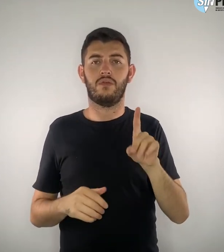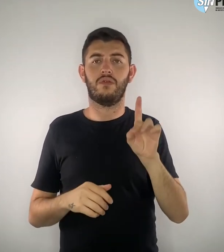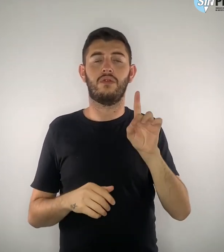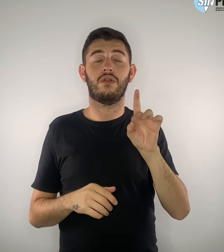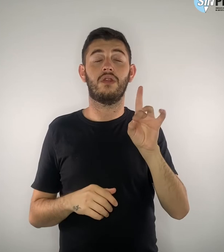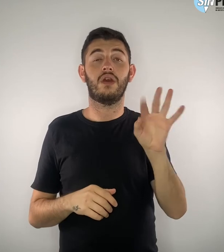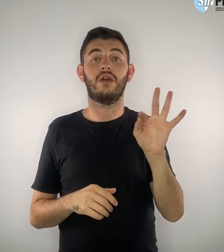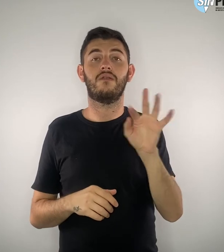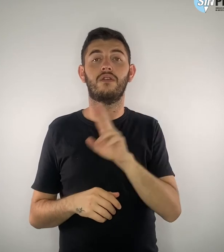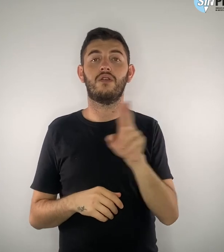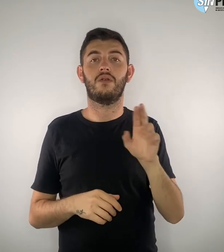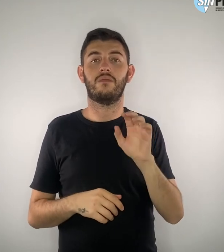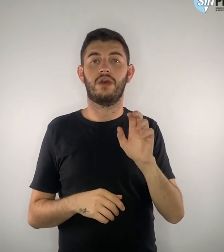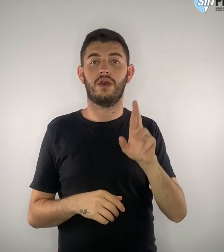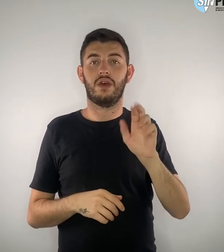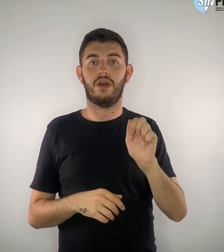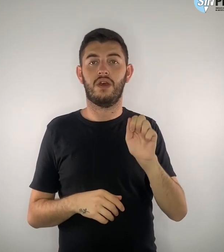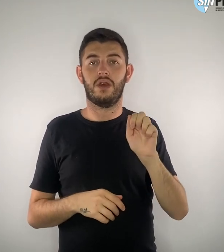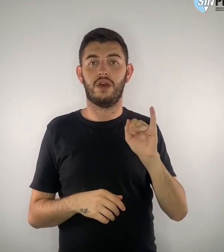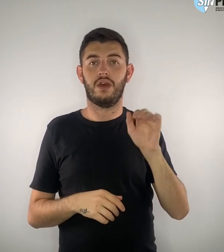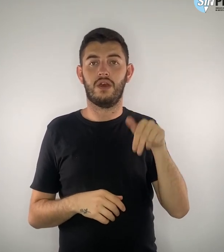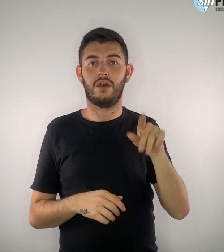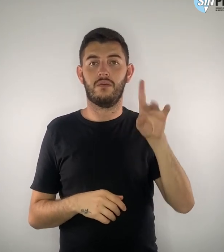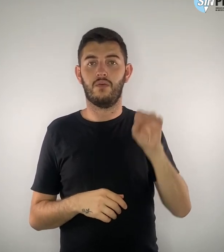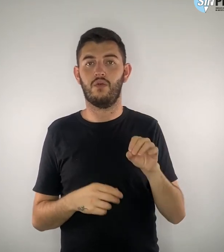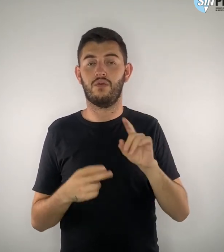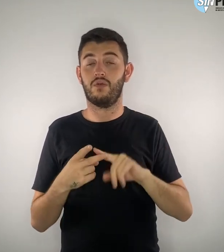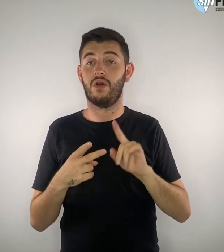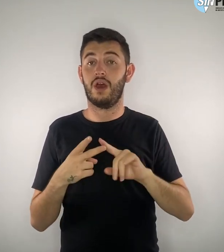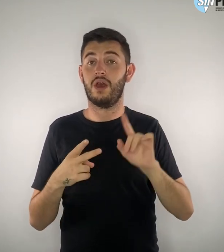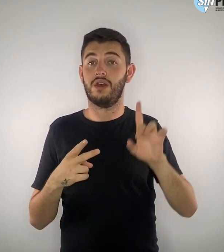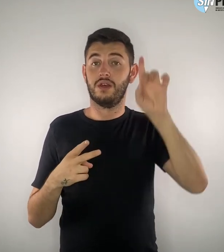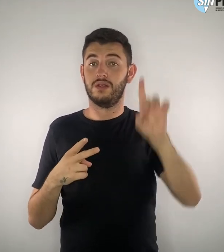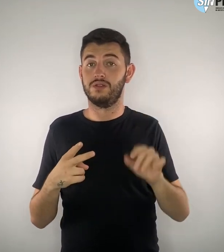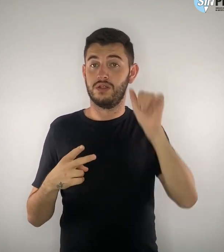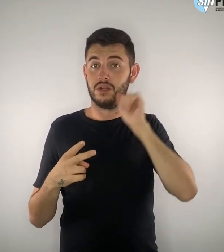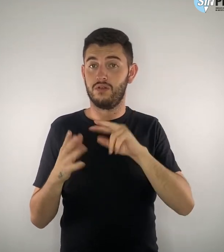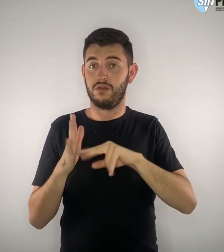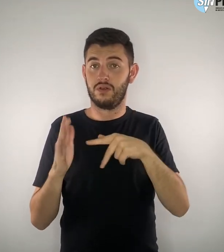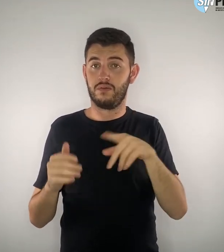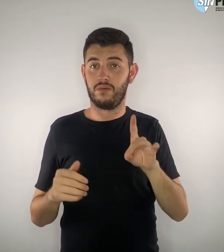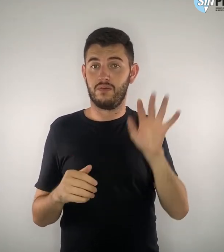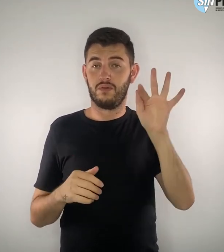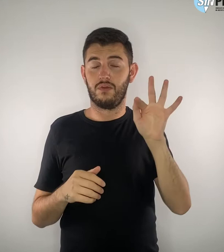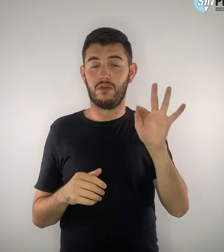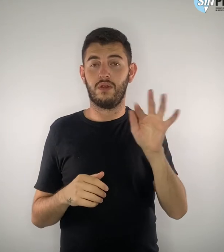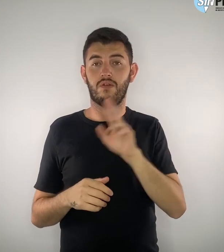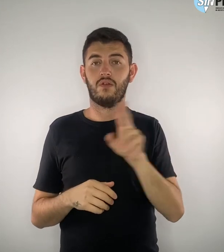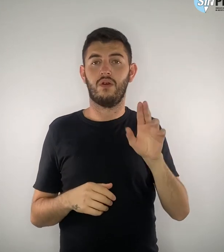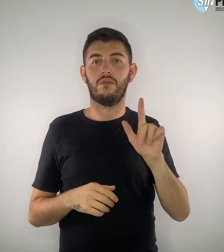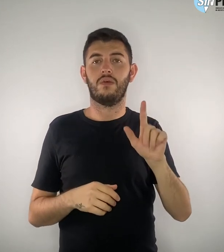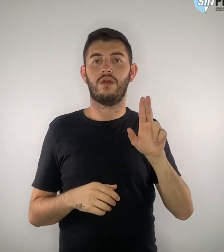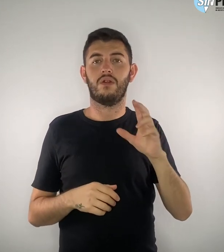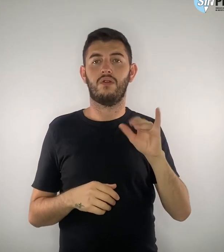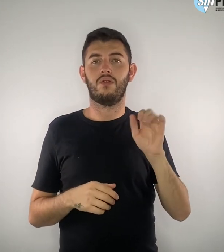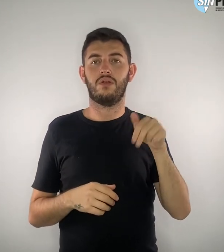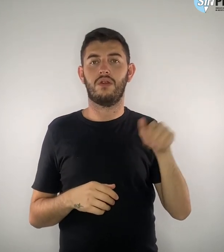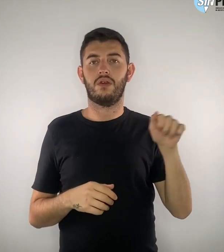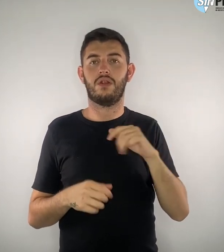Custódio, também diretora do sindicato, o fim da estabilidade para diversos cargos públicos é uma